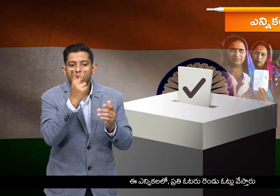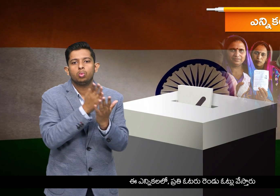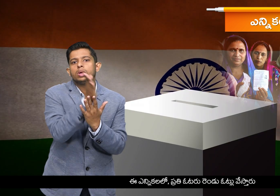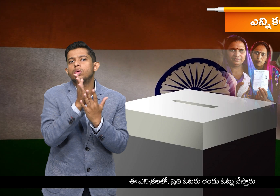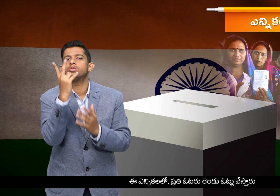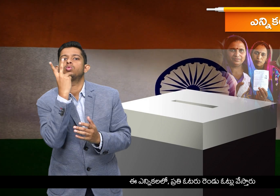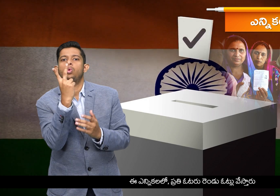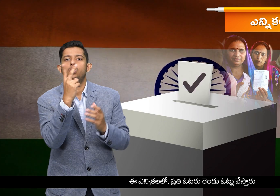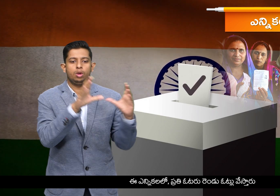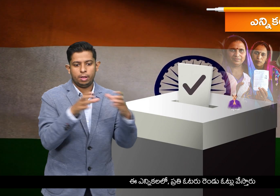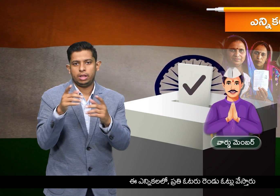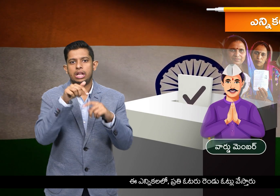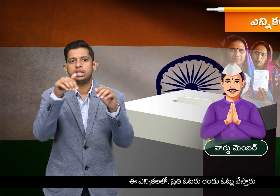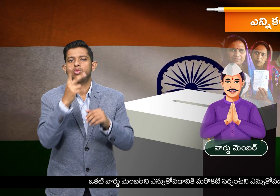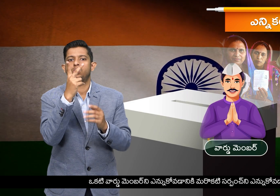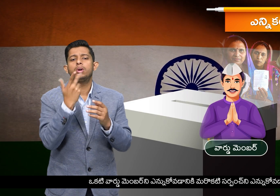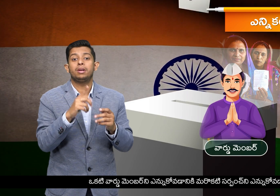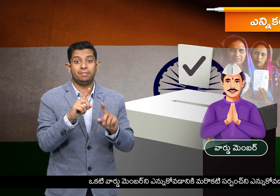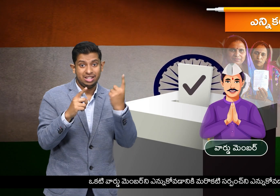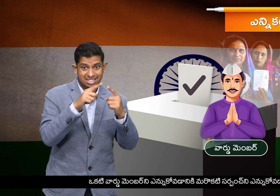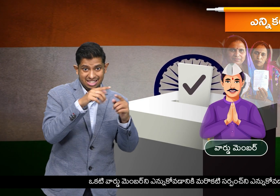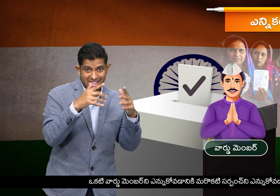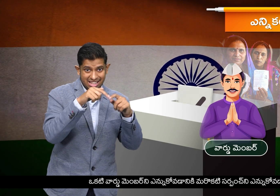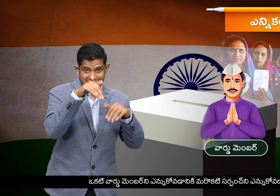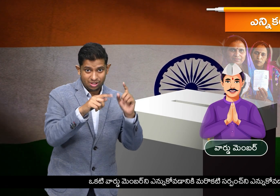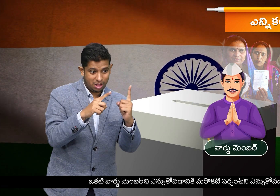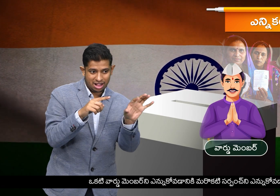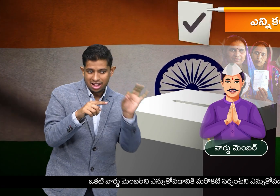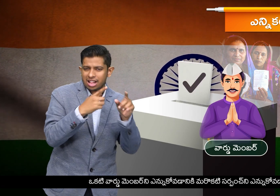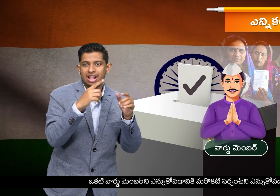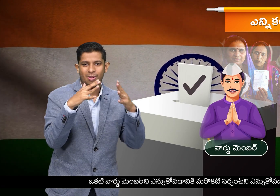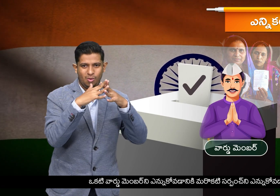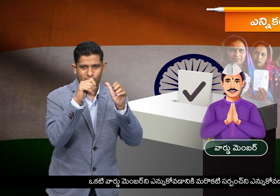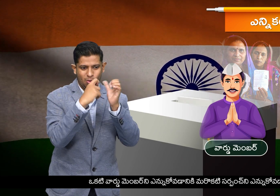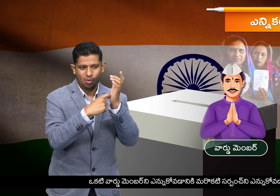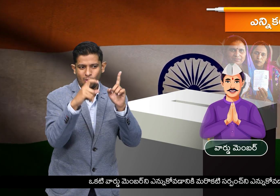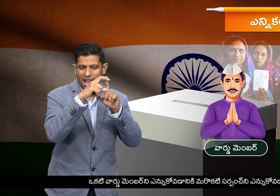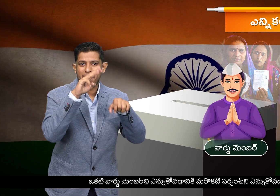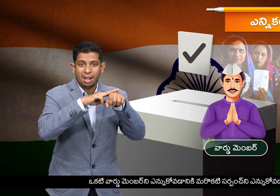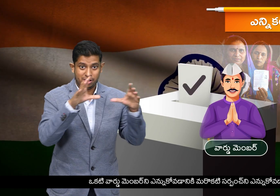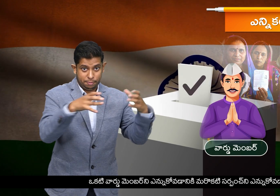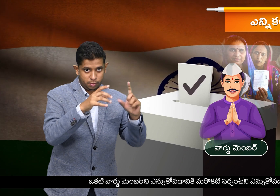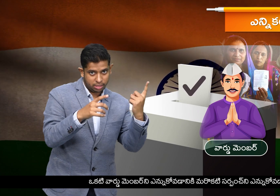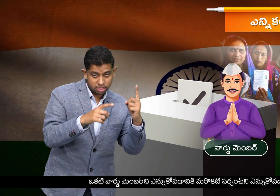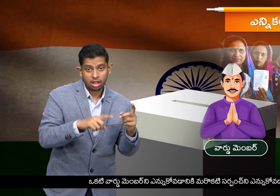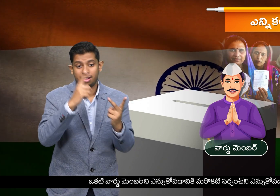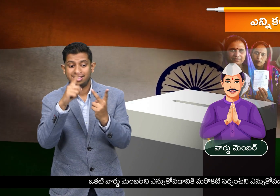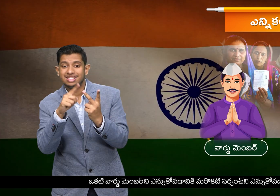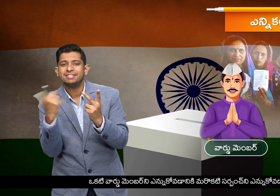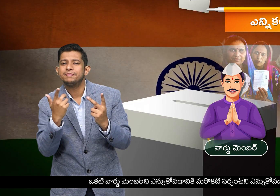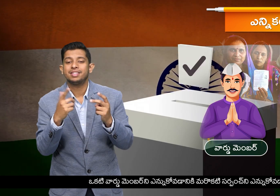2 ఓట్లు వేస్తారు. ఒకటి వార్డు మెంబర్ని ఎన్నుకోవడానికి, మరొకటి సర్పంచ్ని